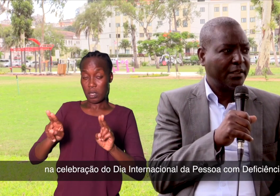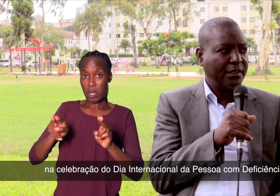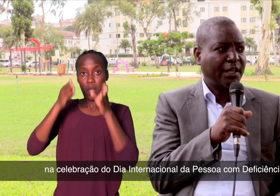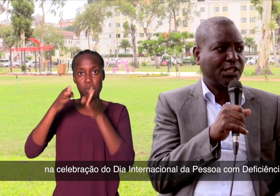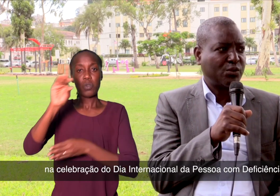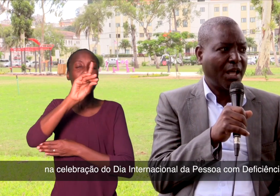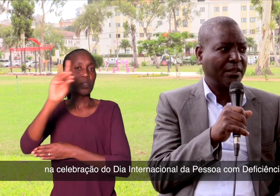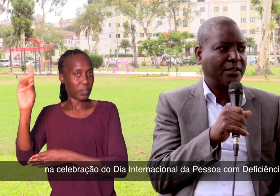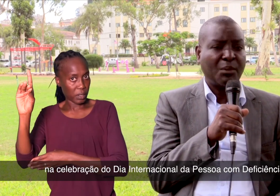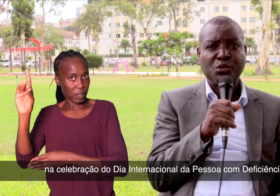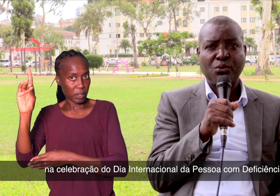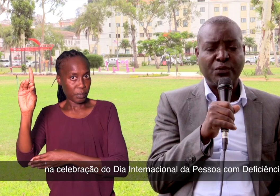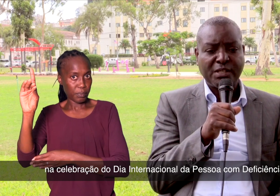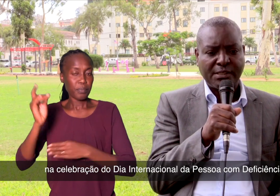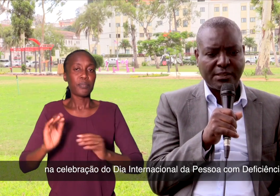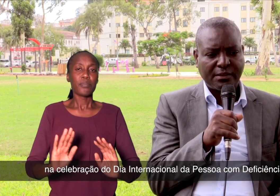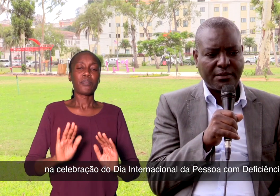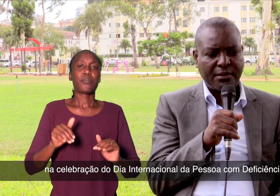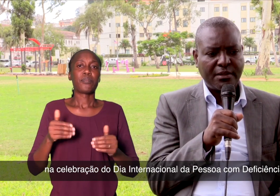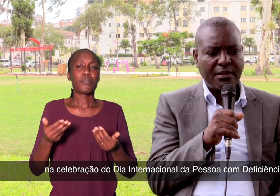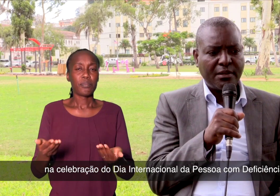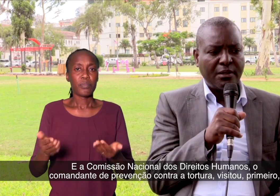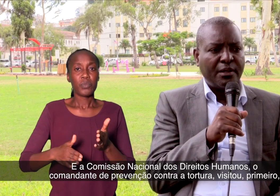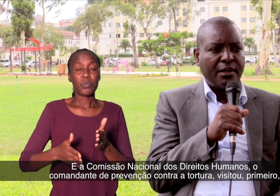do Dia Internacional da Pessoa com Deficiência.